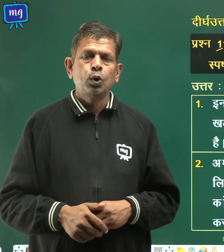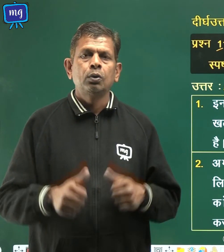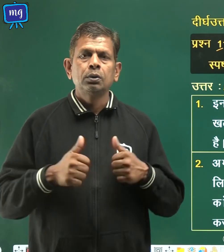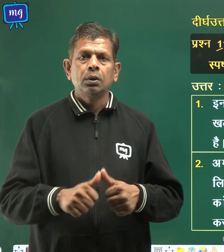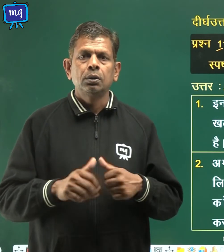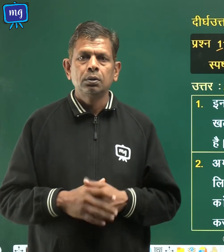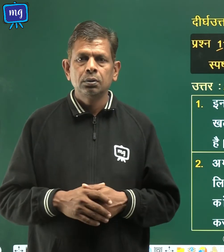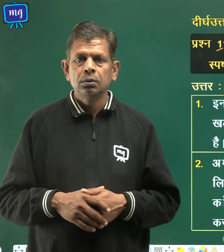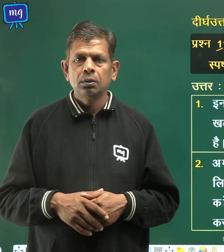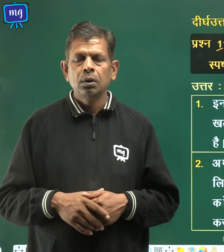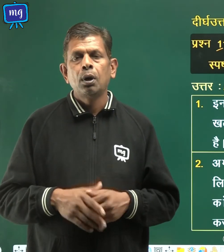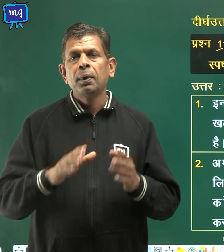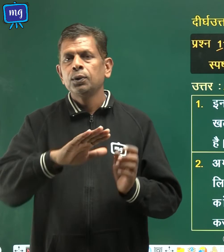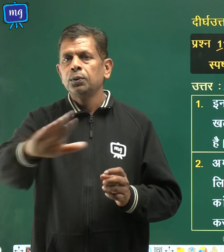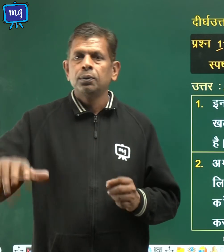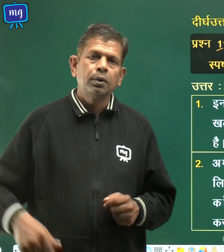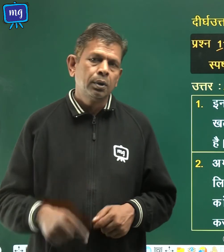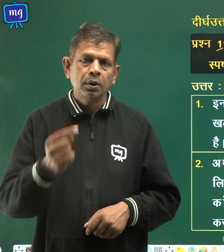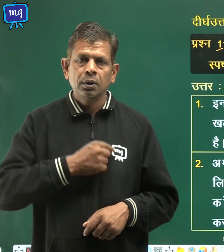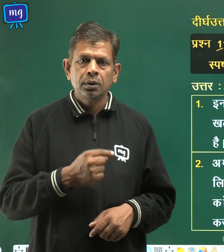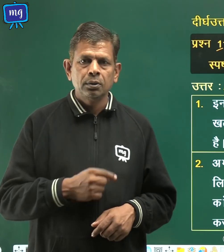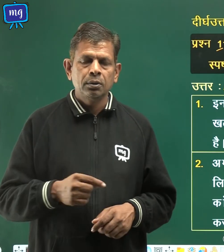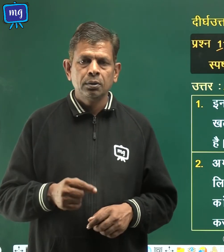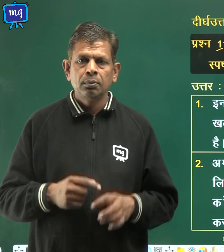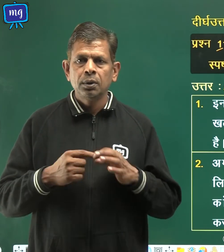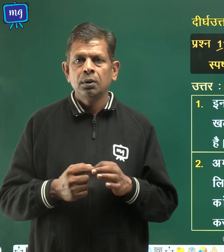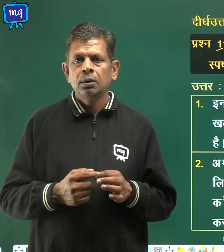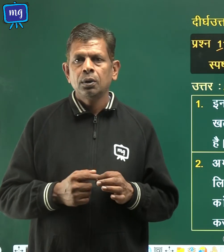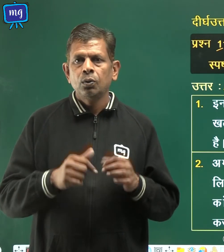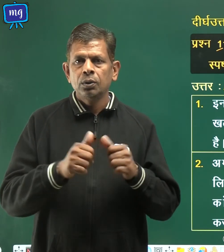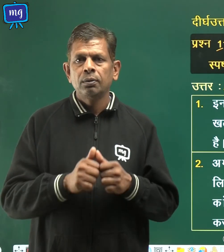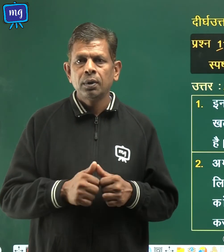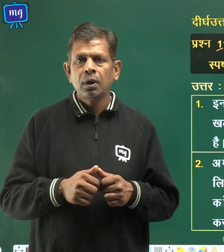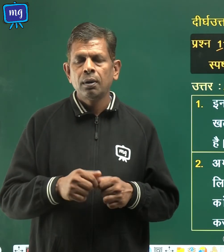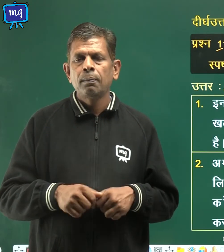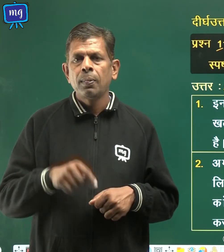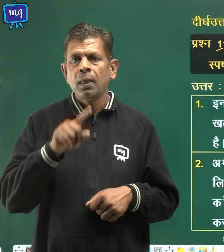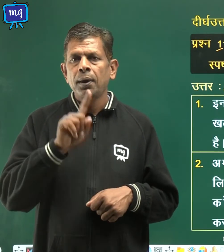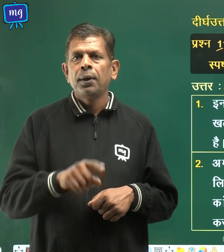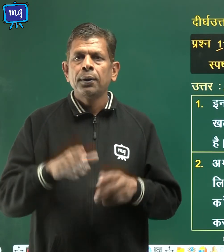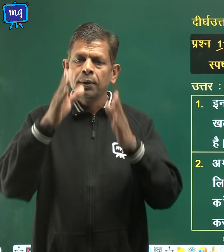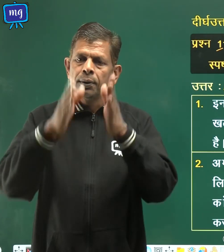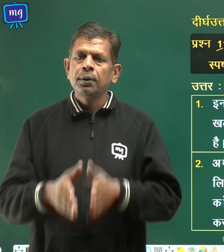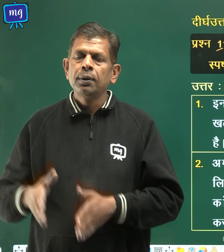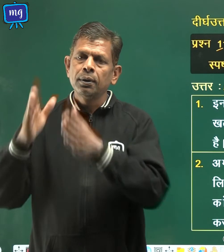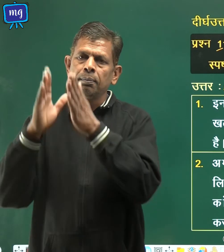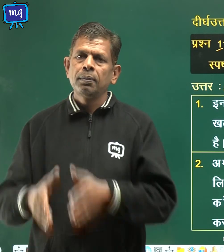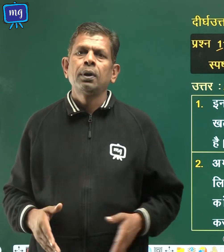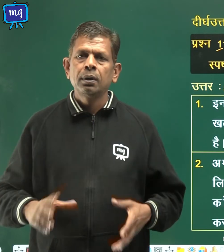उत्तर, बच्चों इस प्रश्न के उत्तर में हम एक सारणी बनाएंगे।